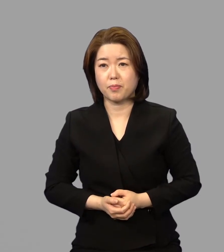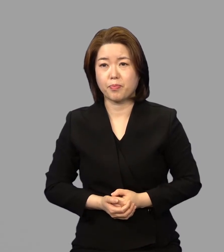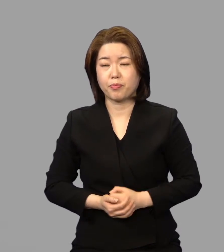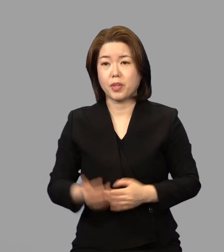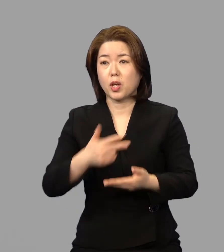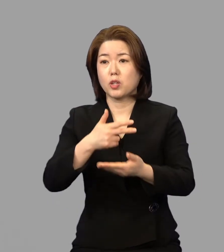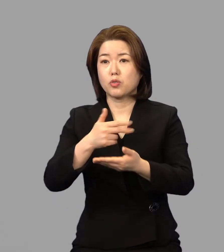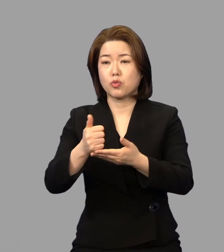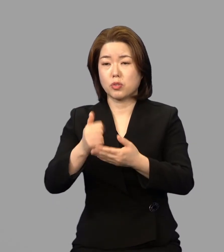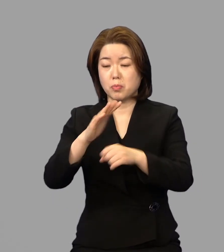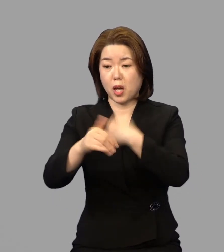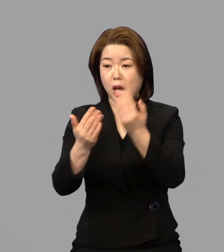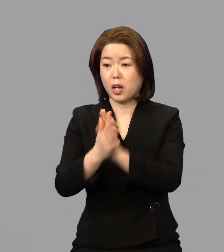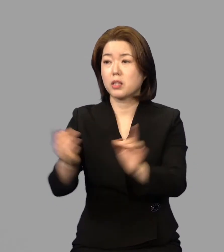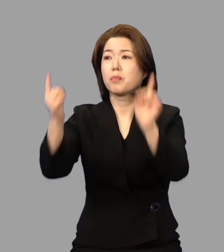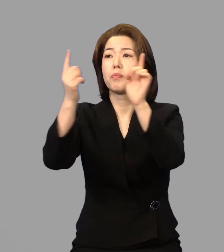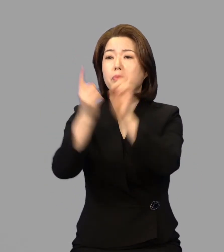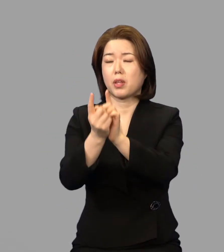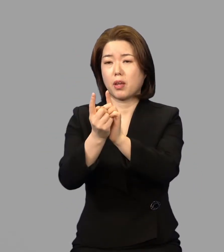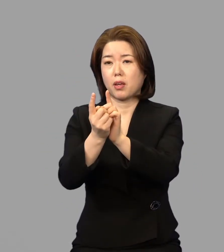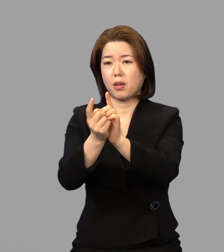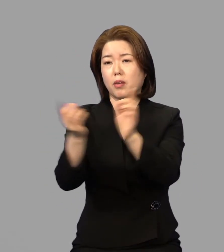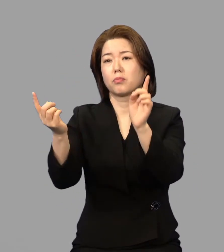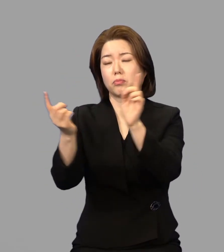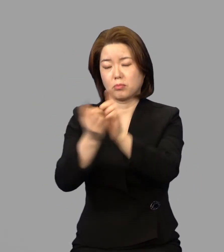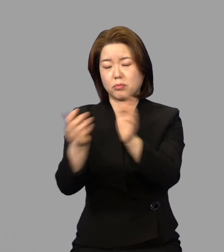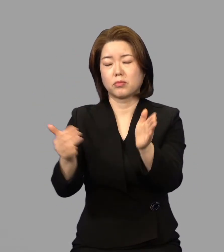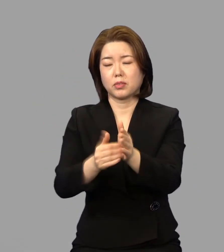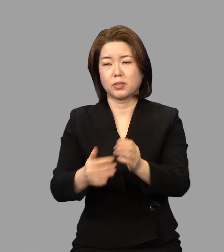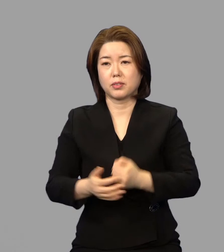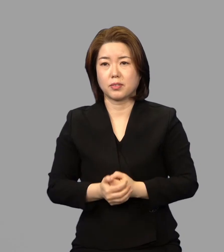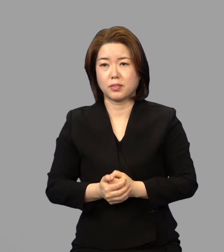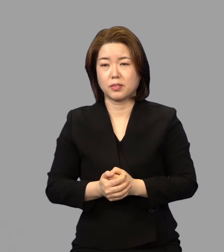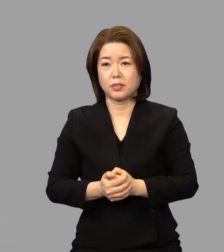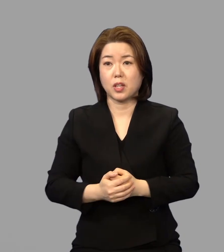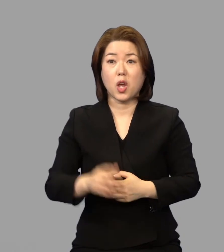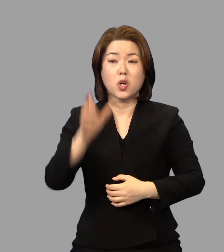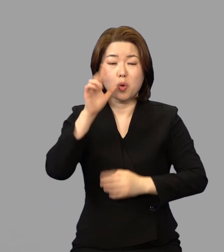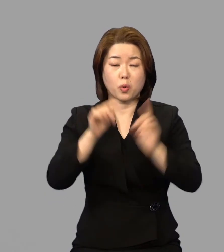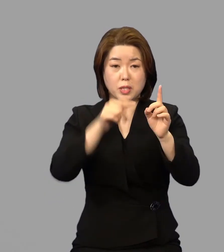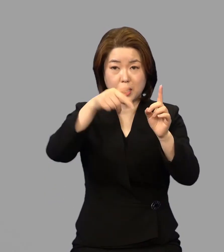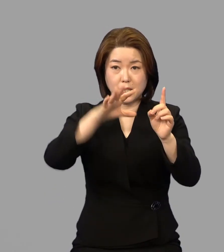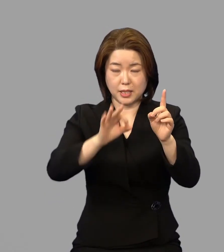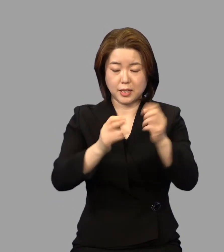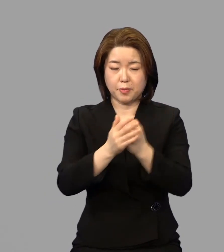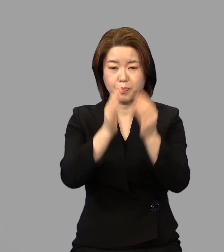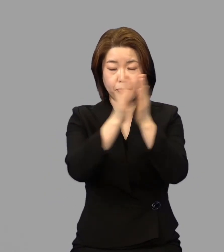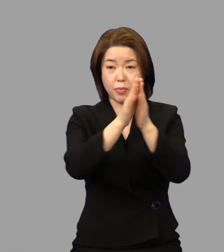주님, 하나님을 대면하여 만났기 때문에. 여호수아 1장에서